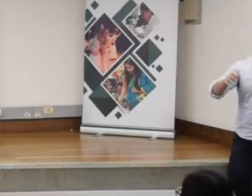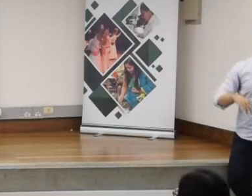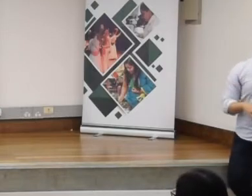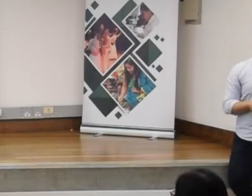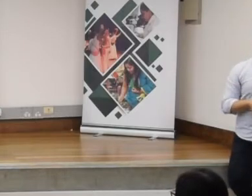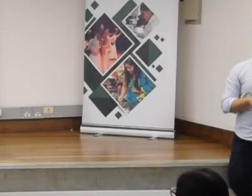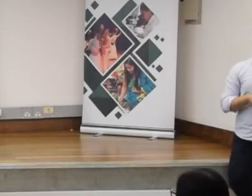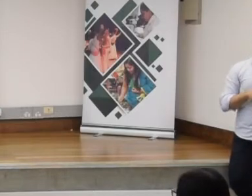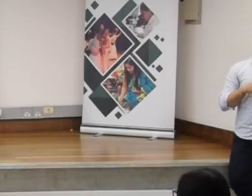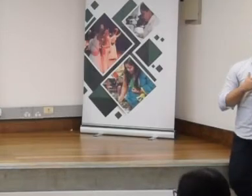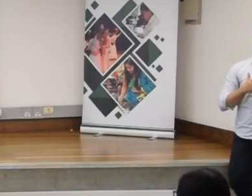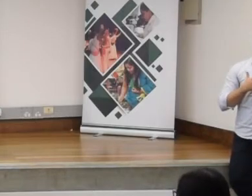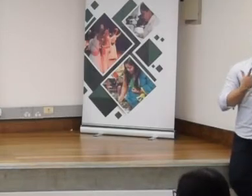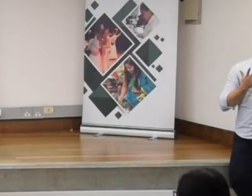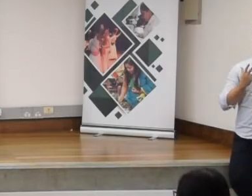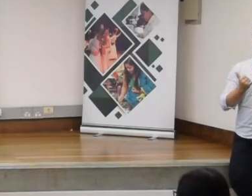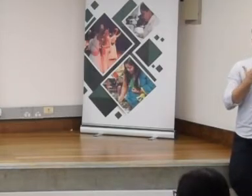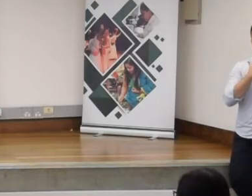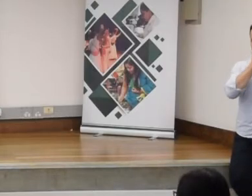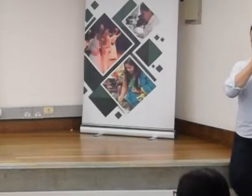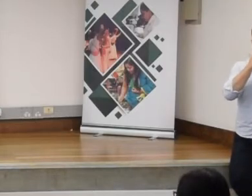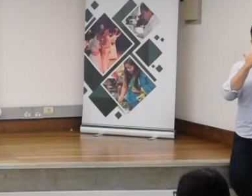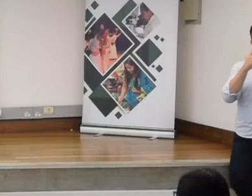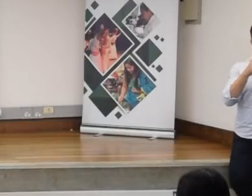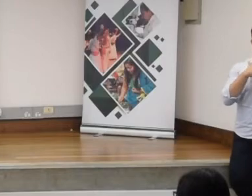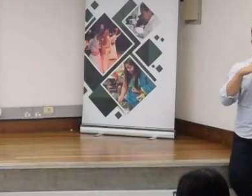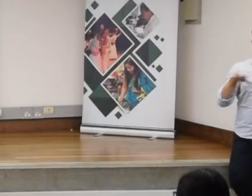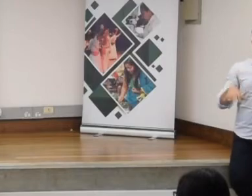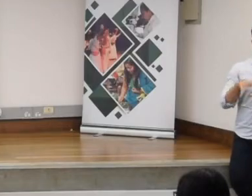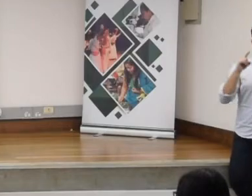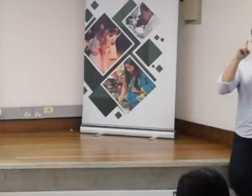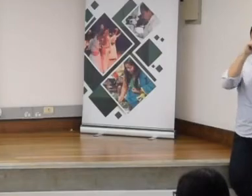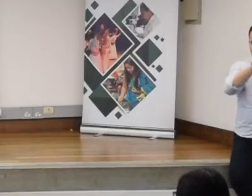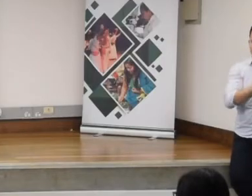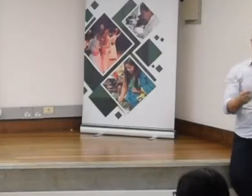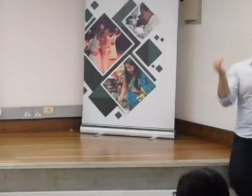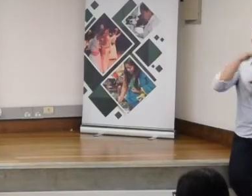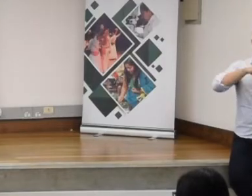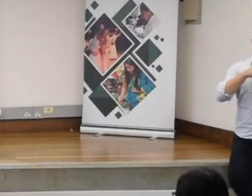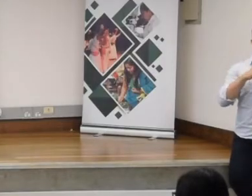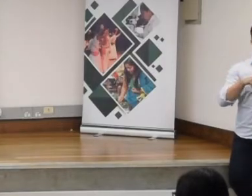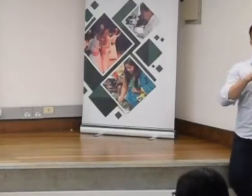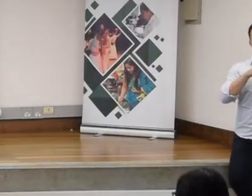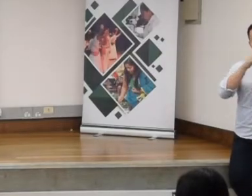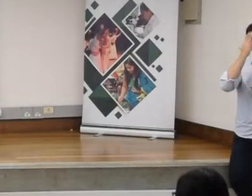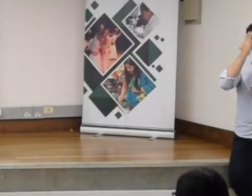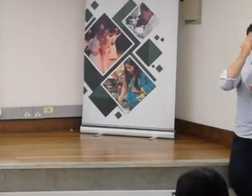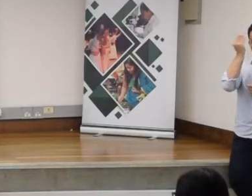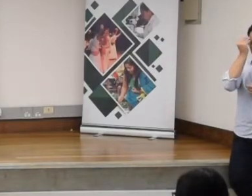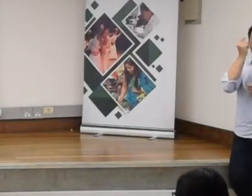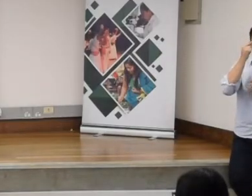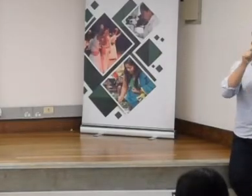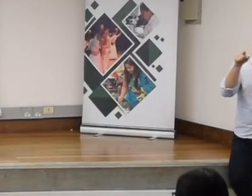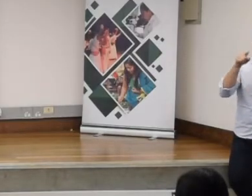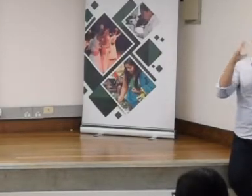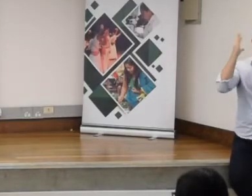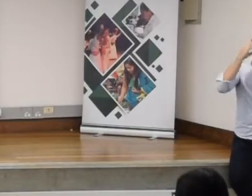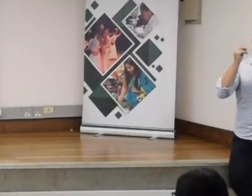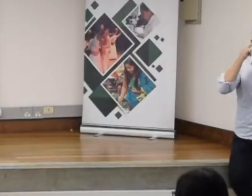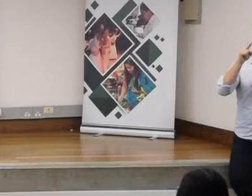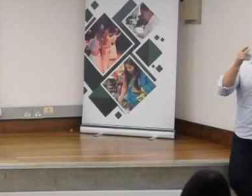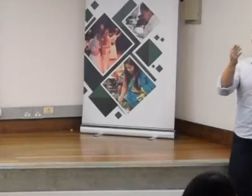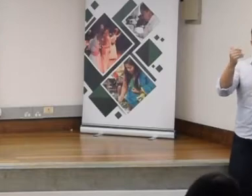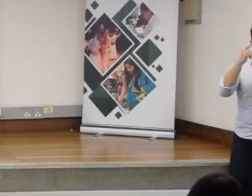en un ejercicio de reconocimiento, identificación y visibilización de saberes y de